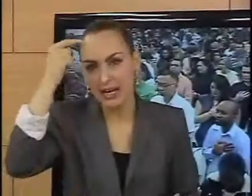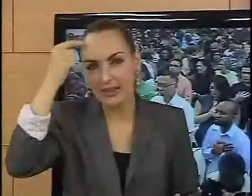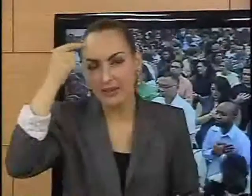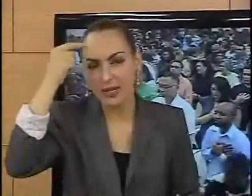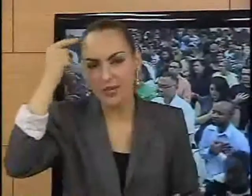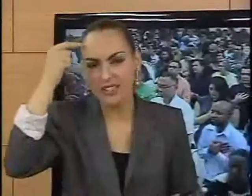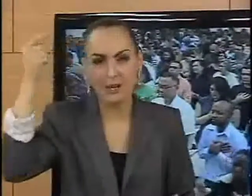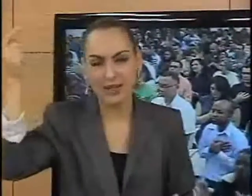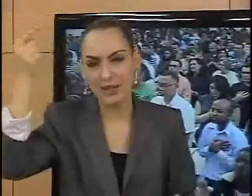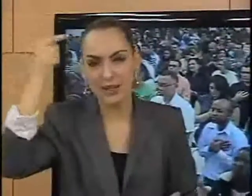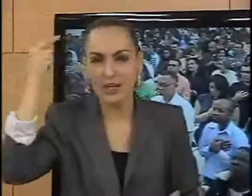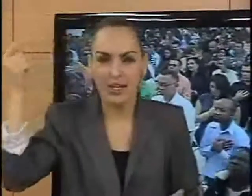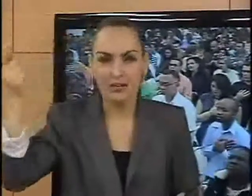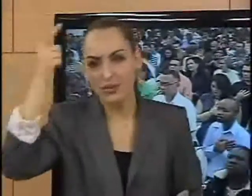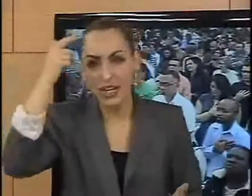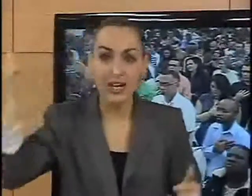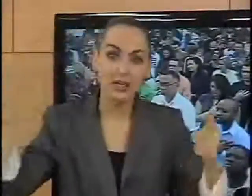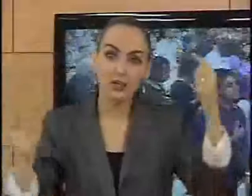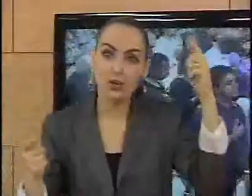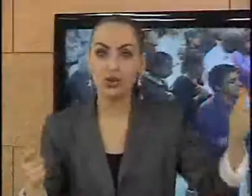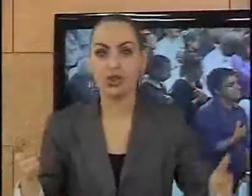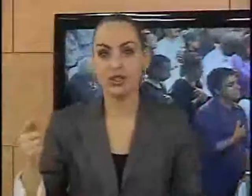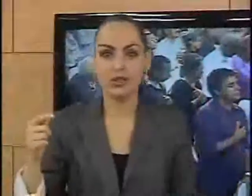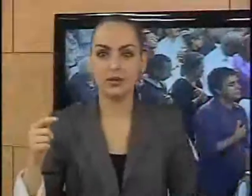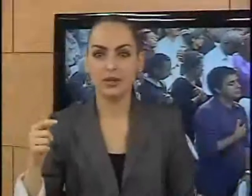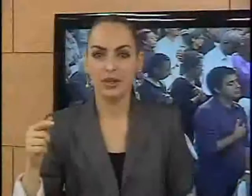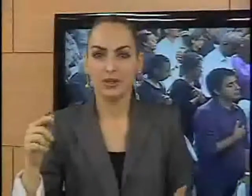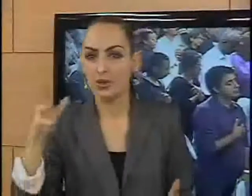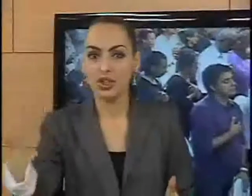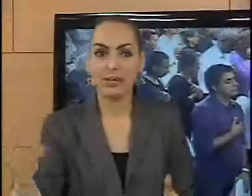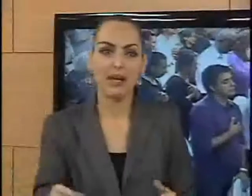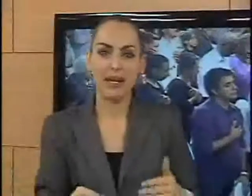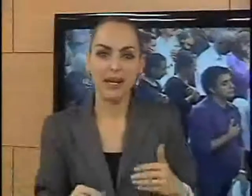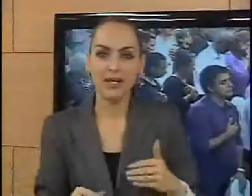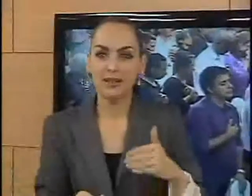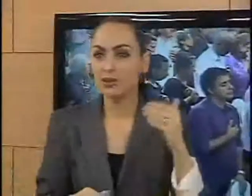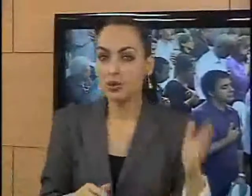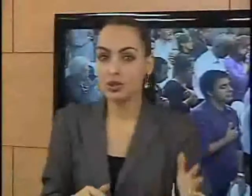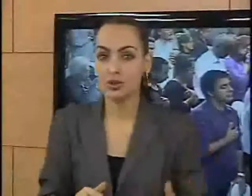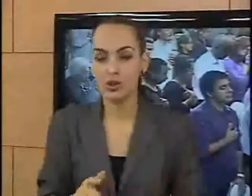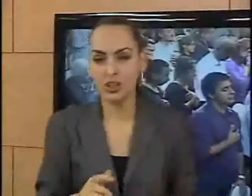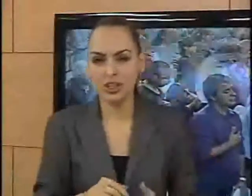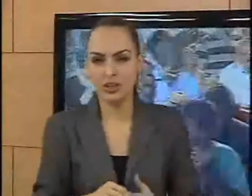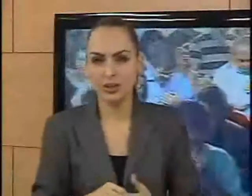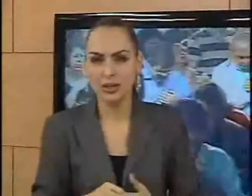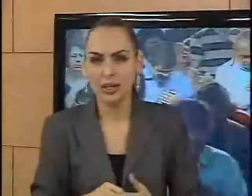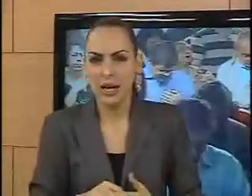na tua cabeça. Ah, parece que eu não sei, não estou gostando. Estou gostando da aparência, não estou gostando disso. Aí o